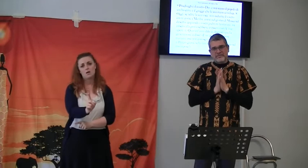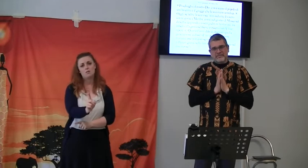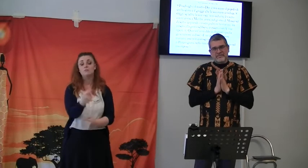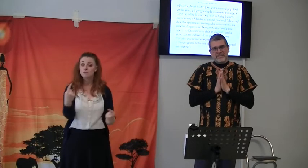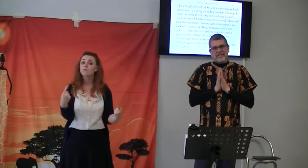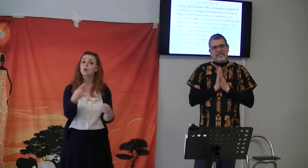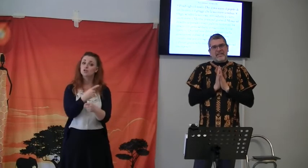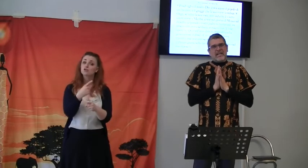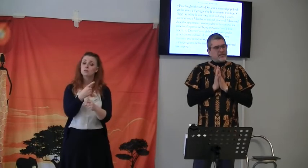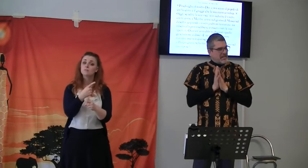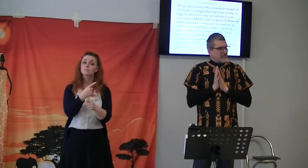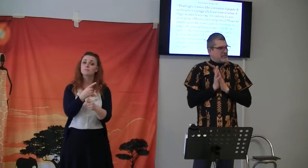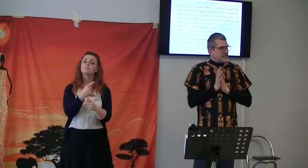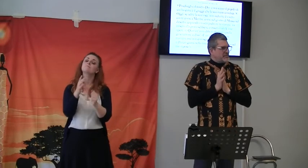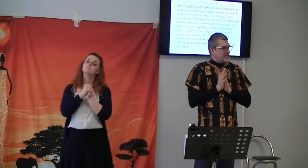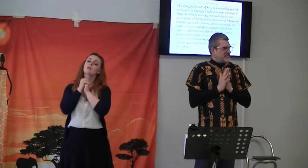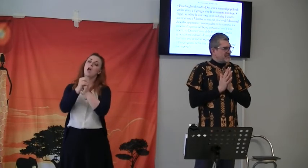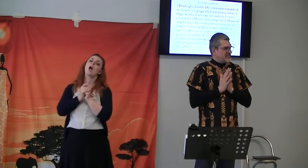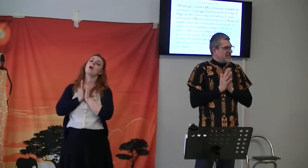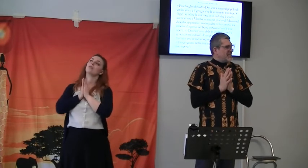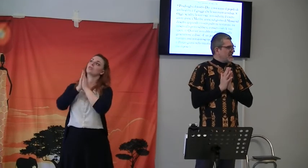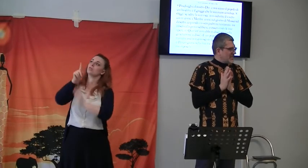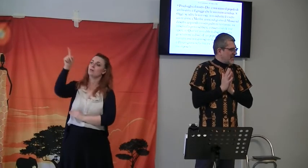piuttosto adoriamo.